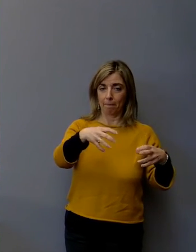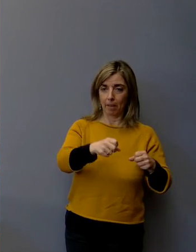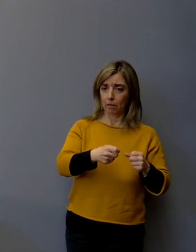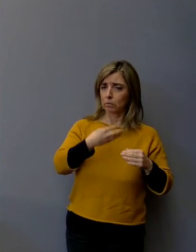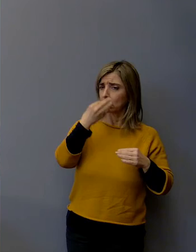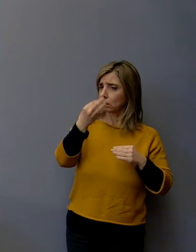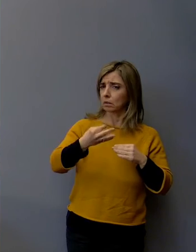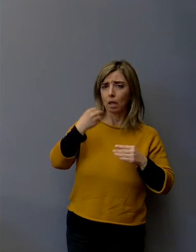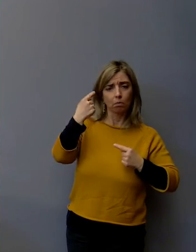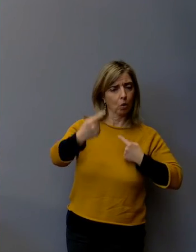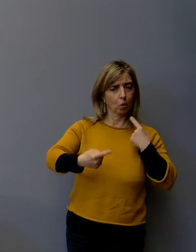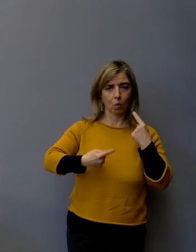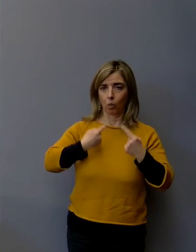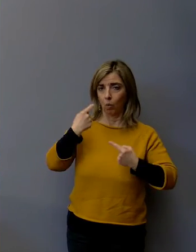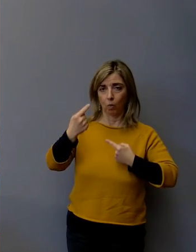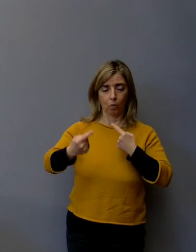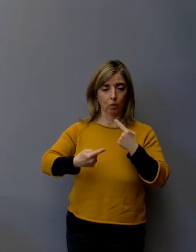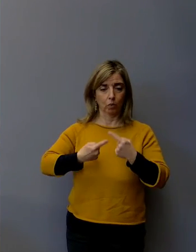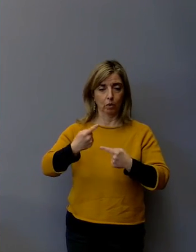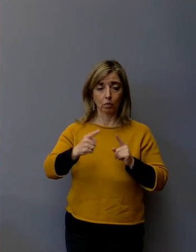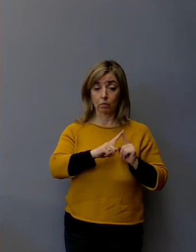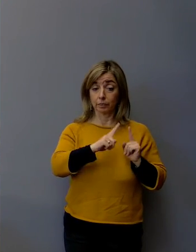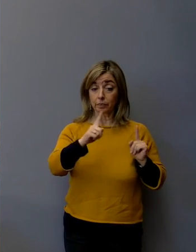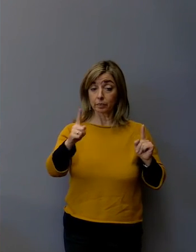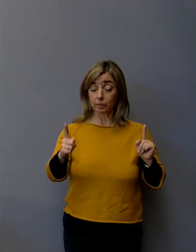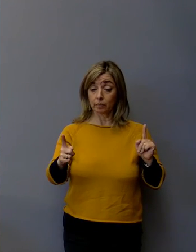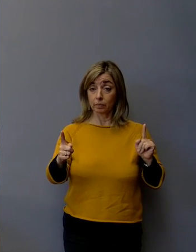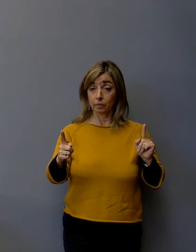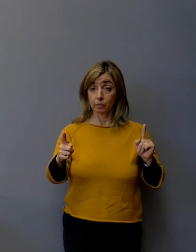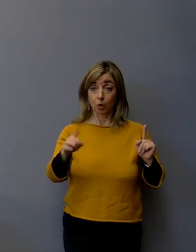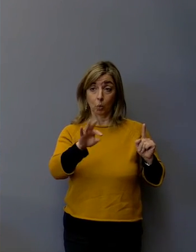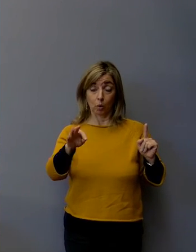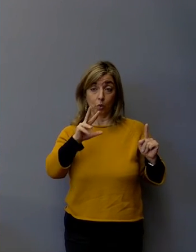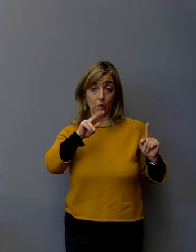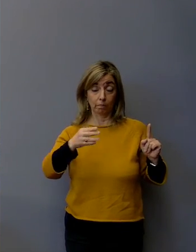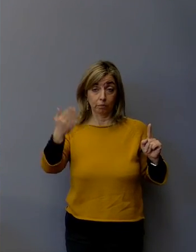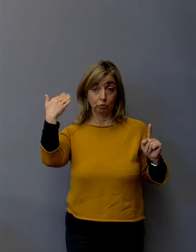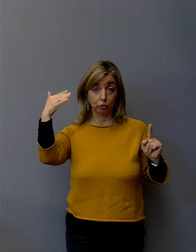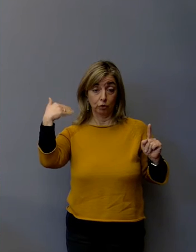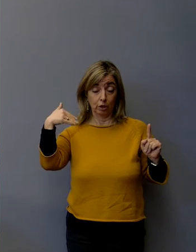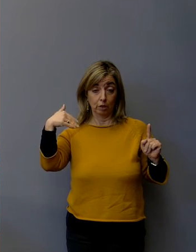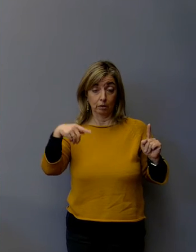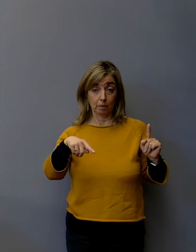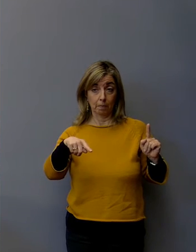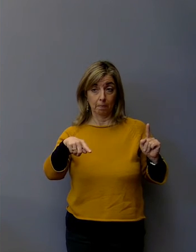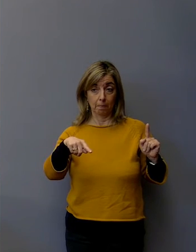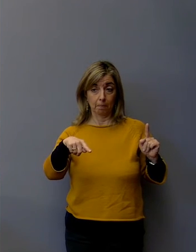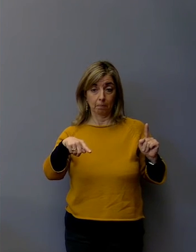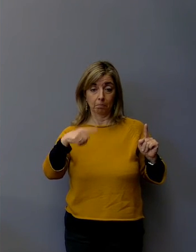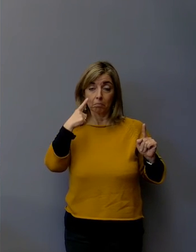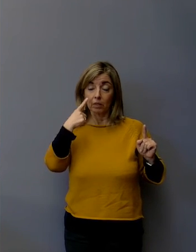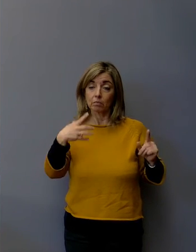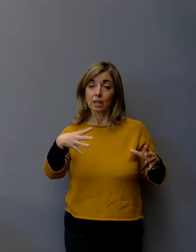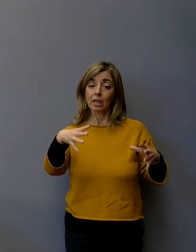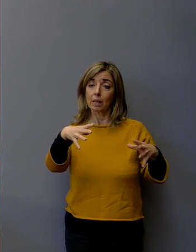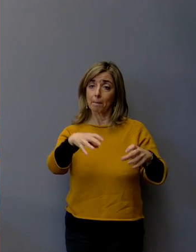sino a quando impegno qualcuno l'ha detto prima e ancora import e ancora realistico cioè